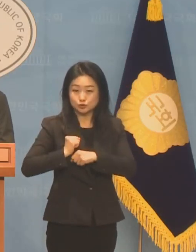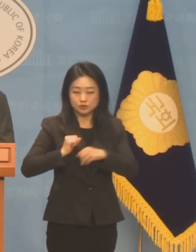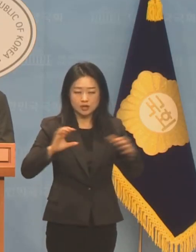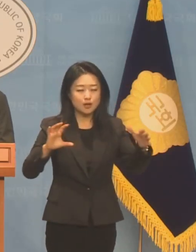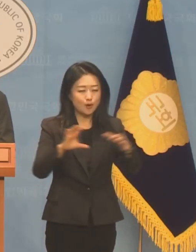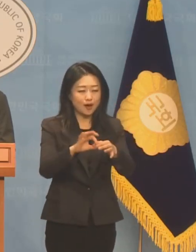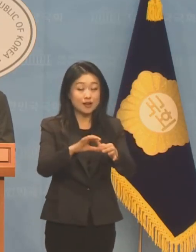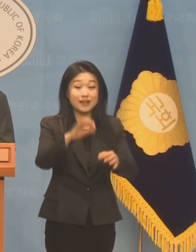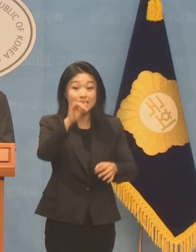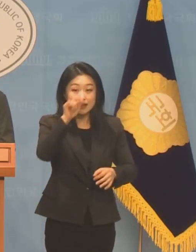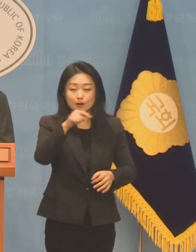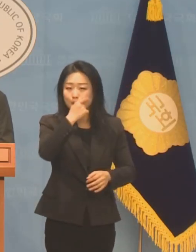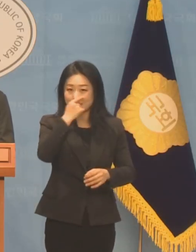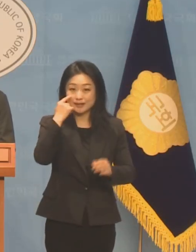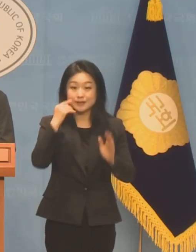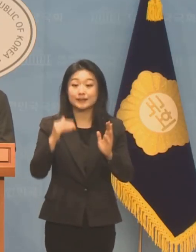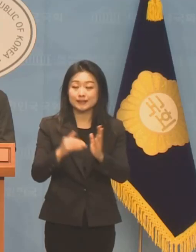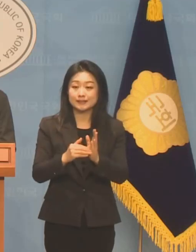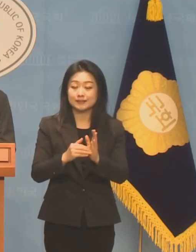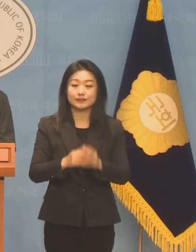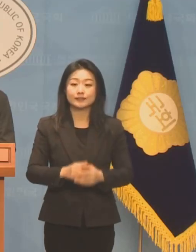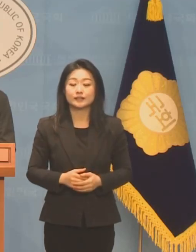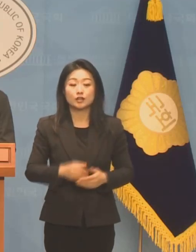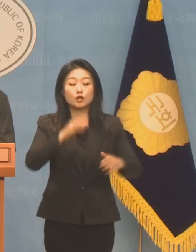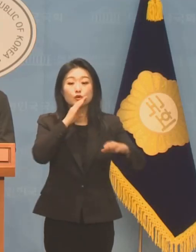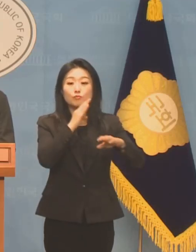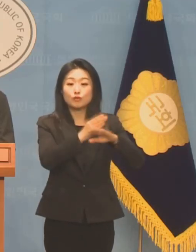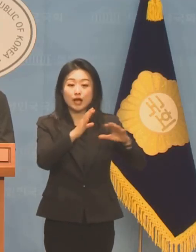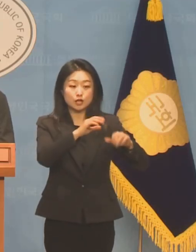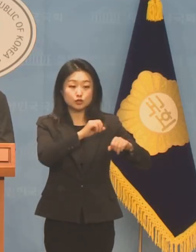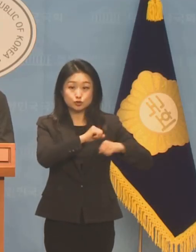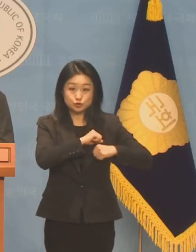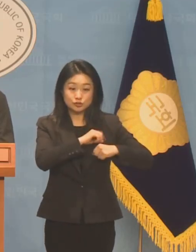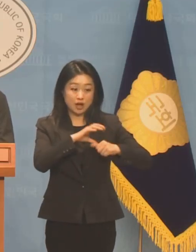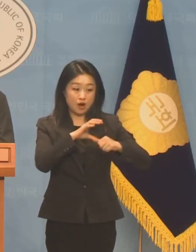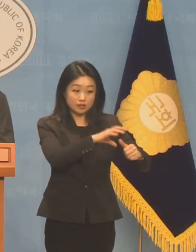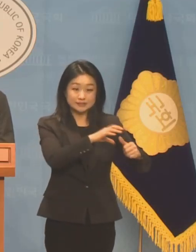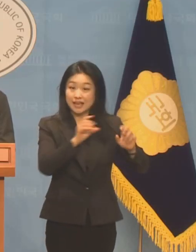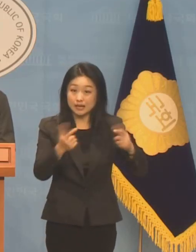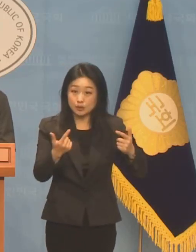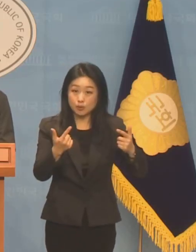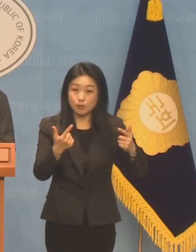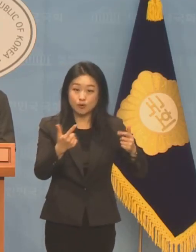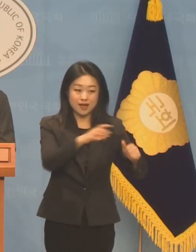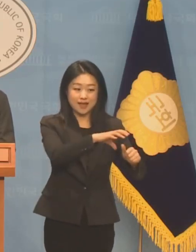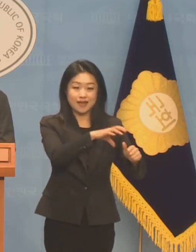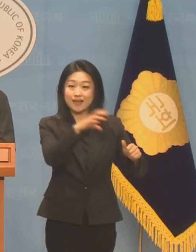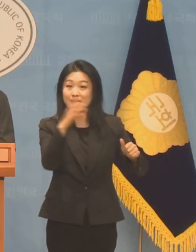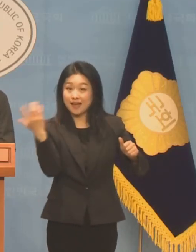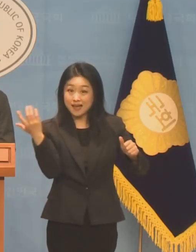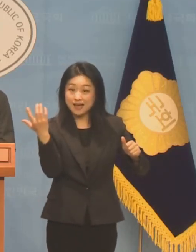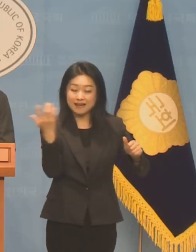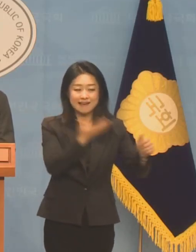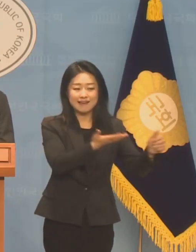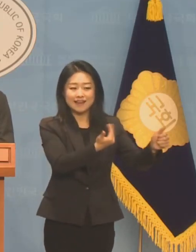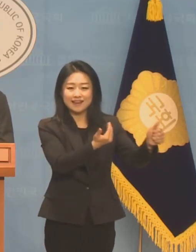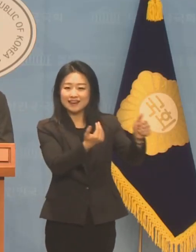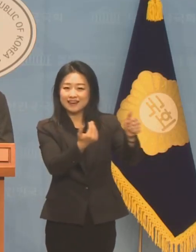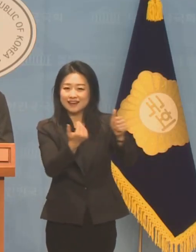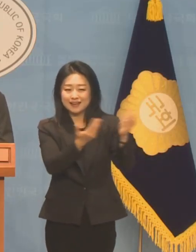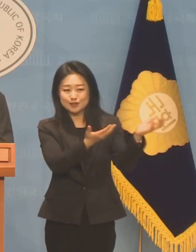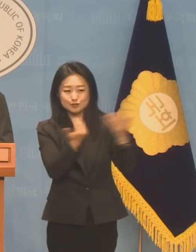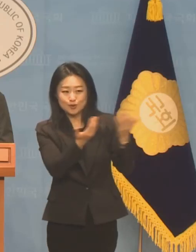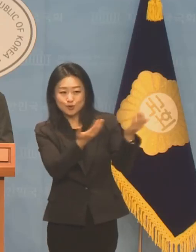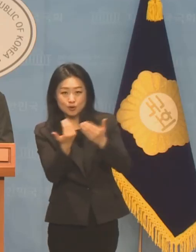계속하여 확인되고 있습니다. 북한의 군 도발 억제가 아니라 사실상 북한의 도발